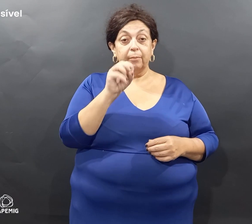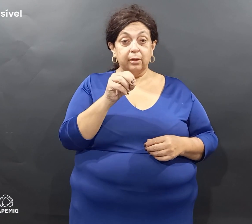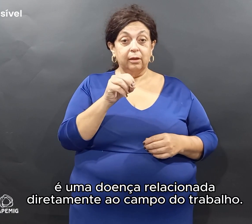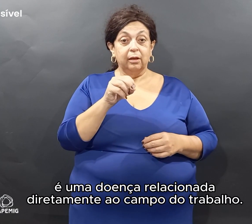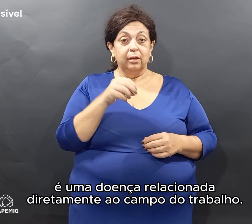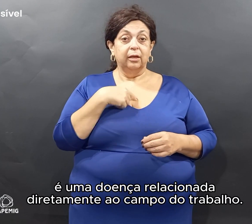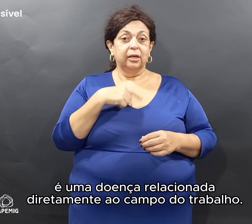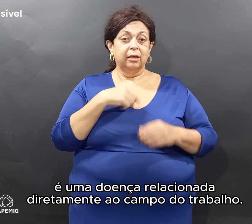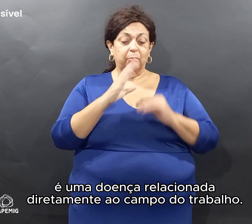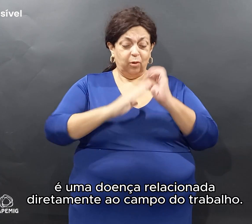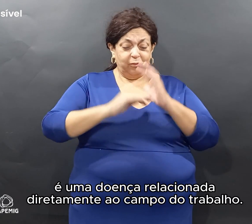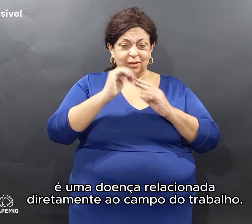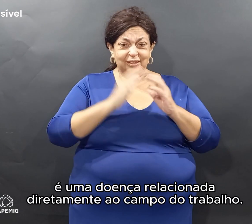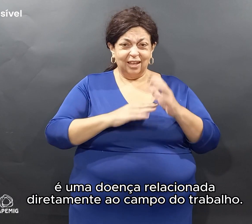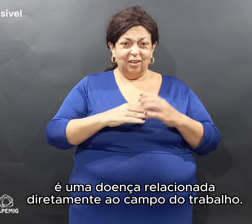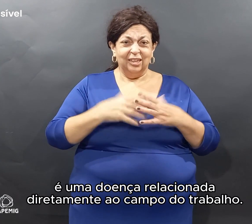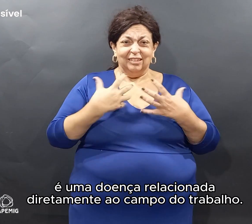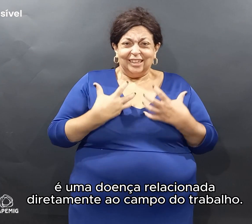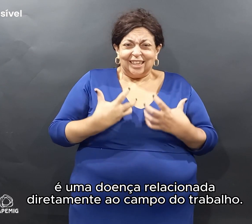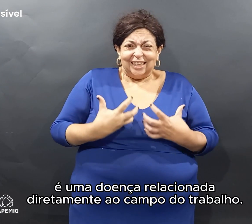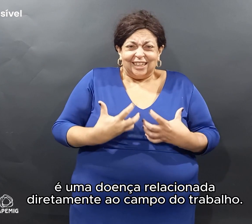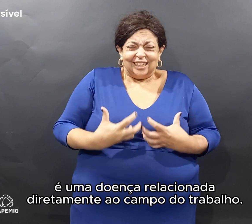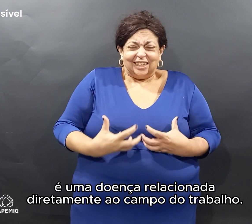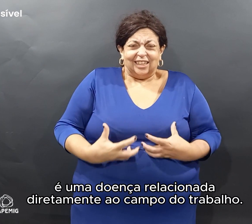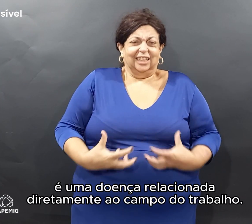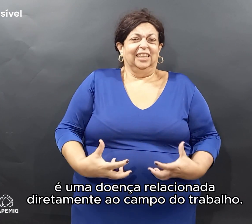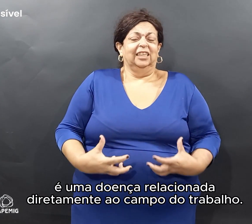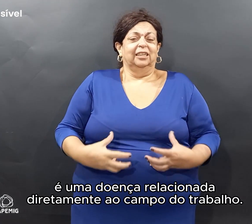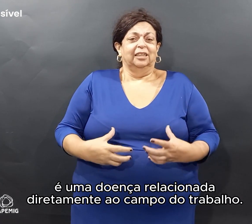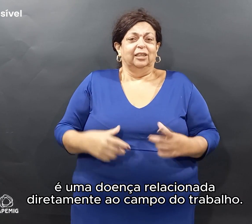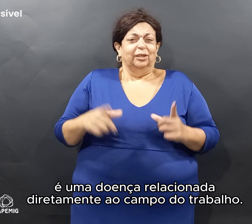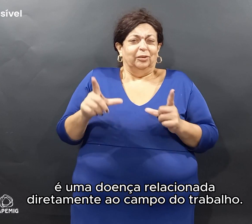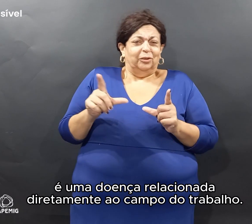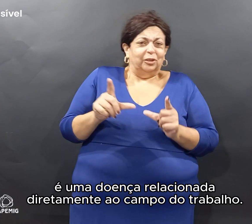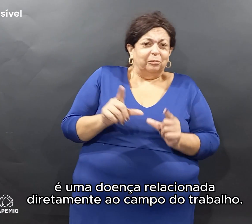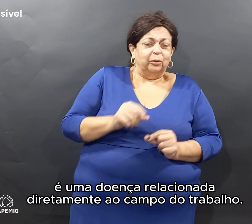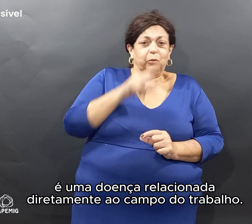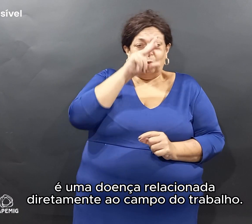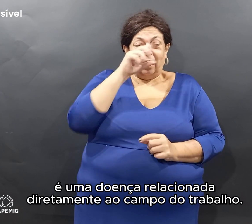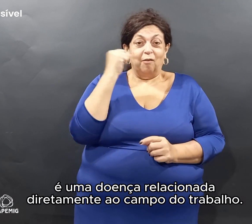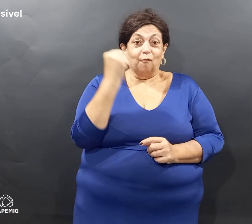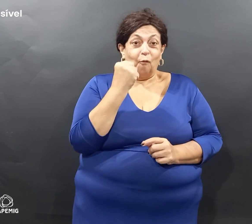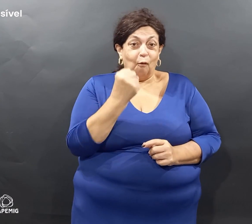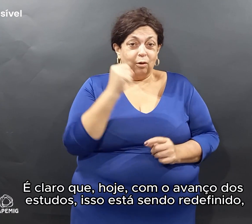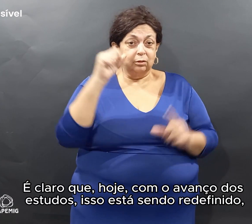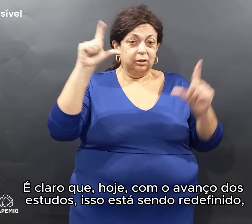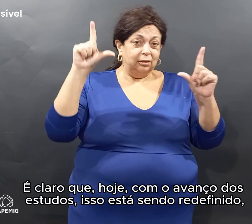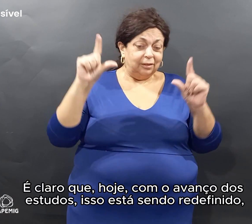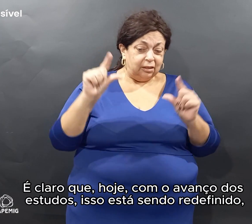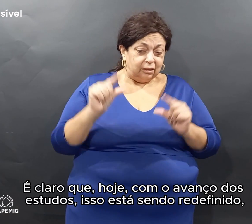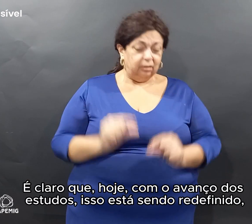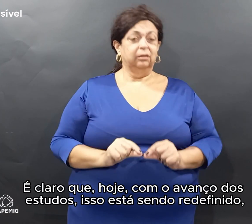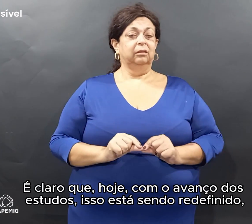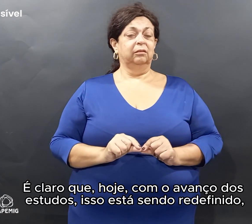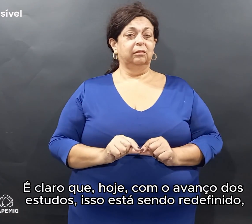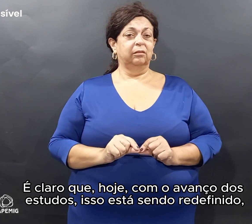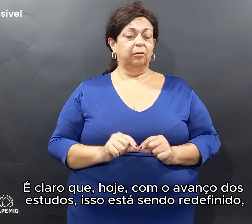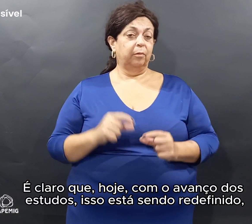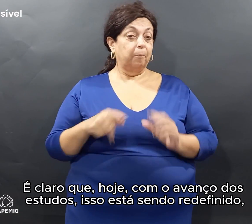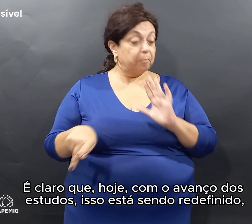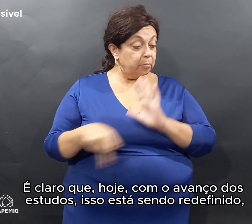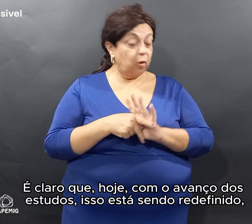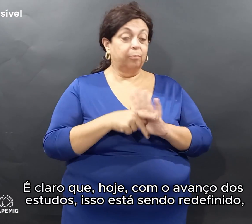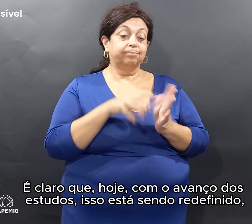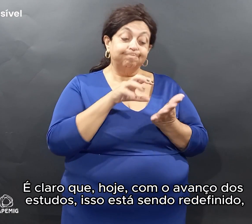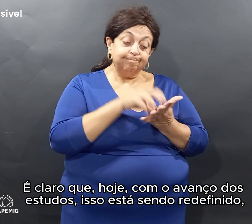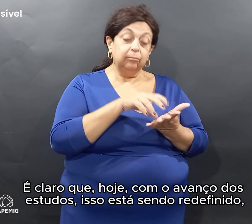profissional. É uma doença relacionada diretamente ao campo do trabalho. É claro que hoje, com o avanço